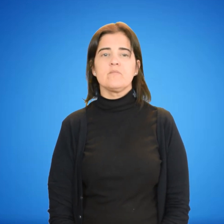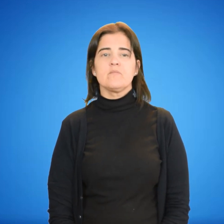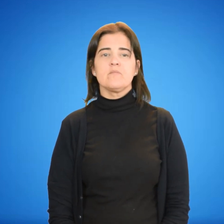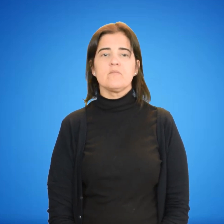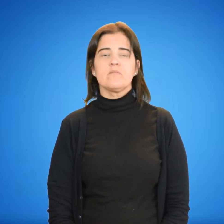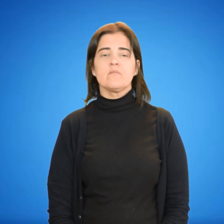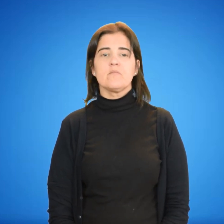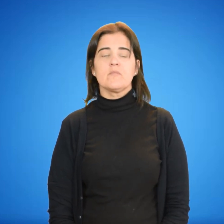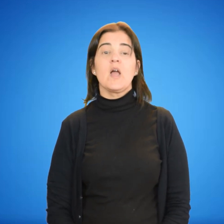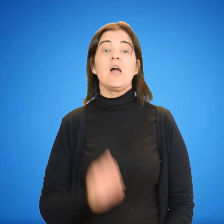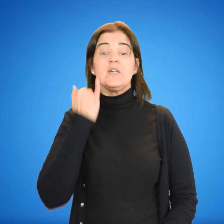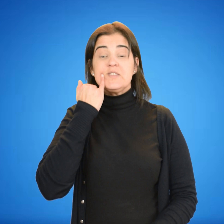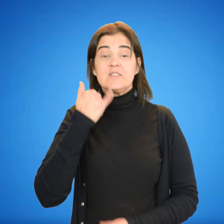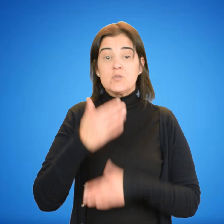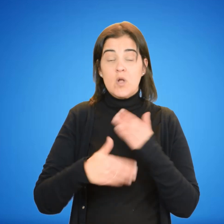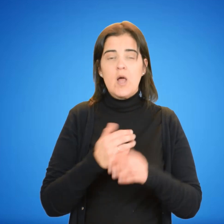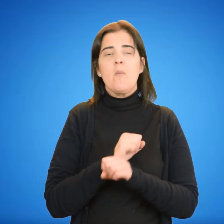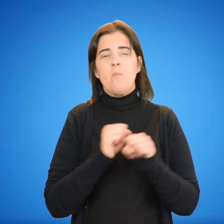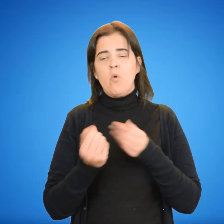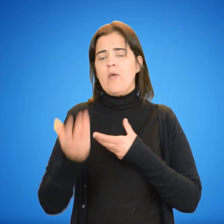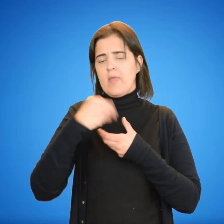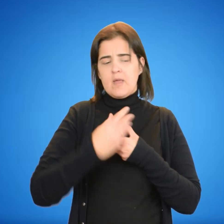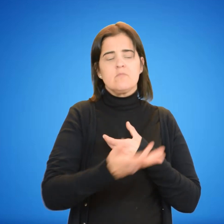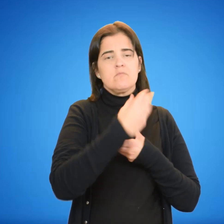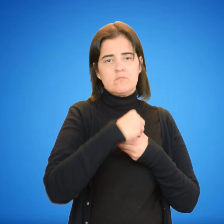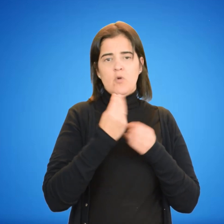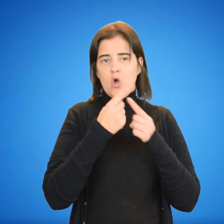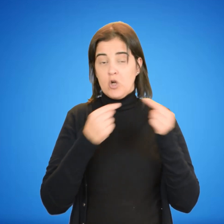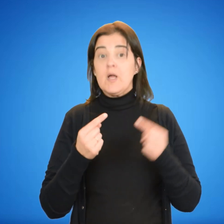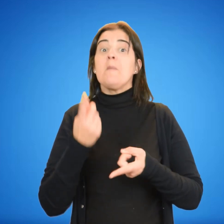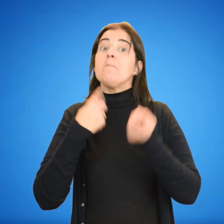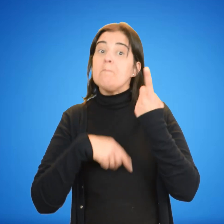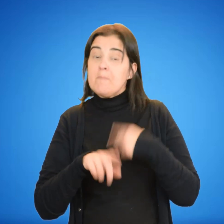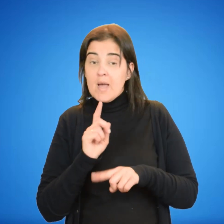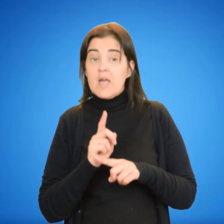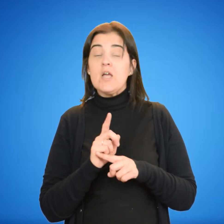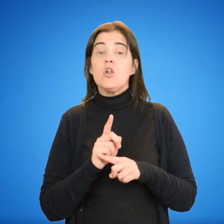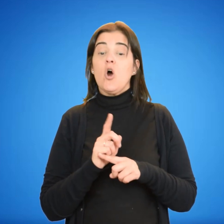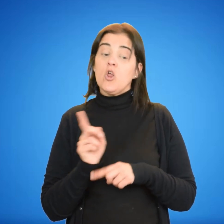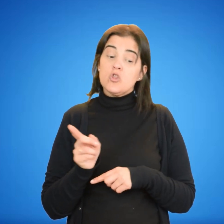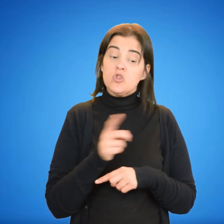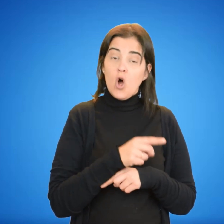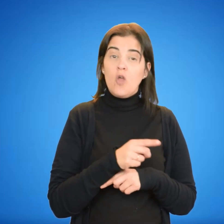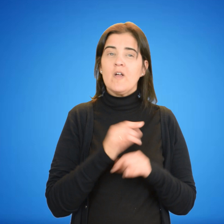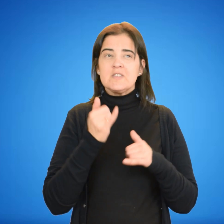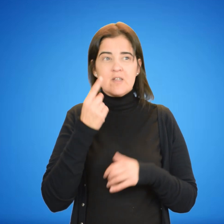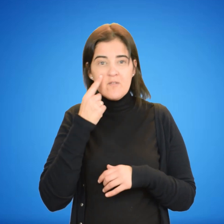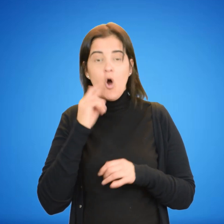la sexualidad puede incluir todas estas dimensiones no obstante no todas ellas se vivencian o se expresan